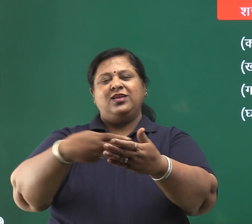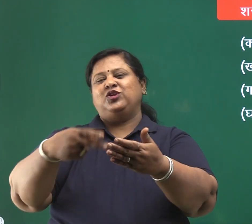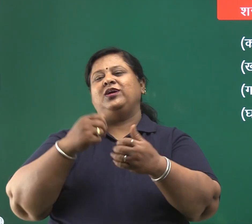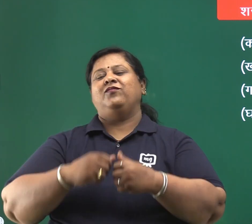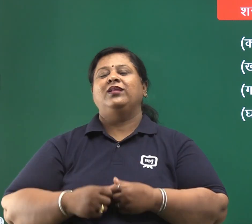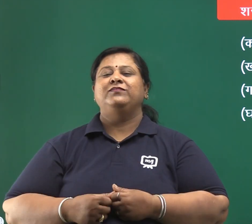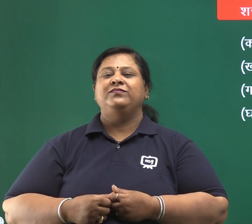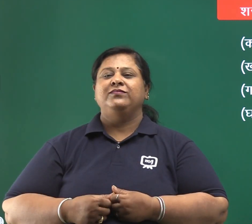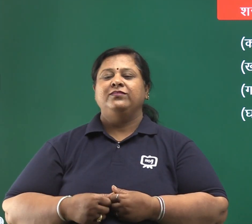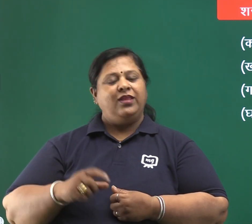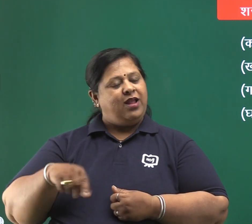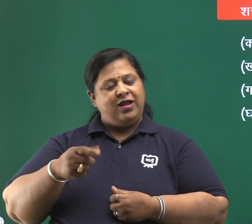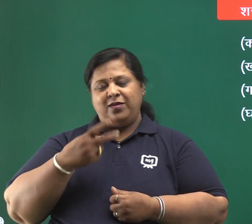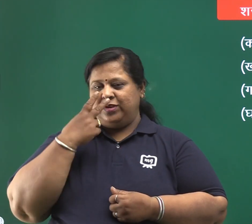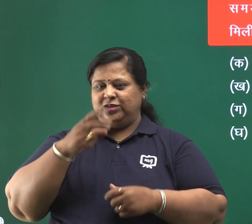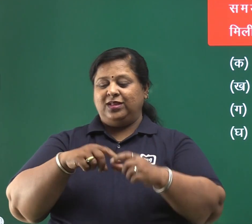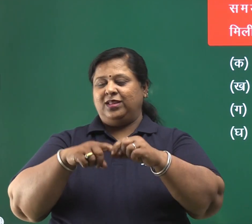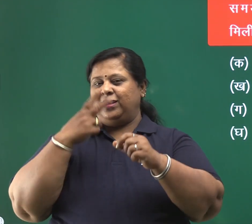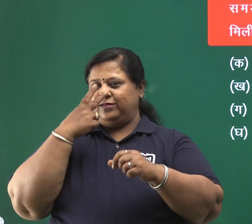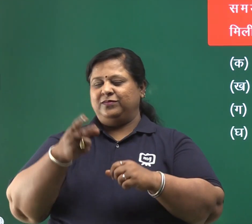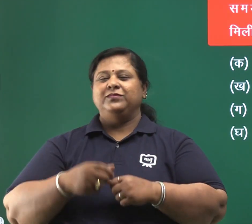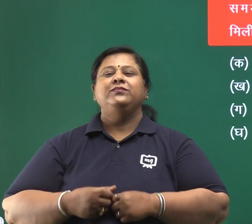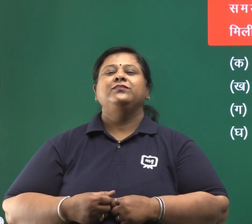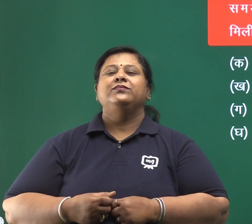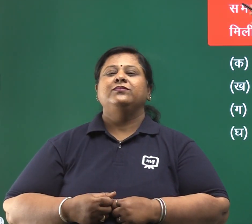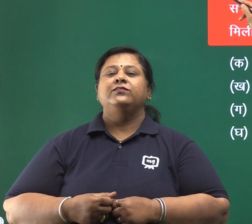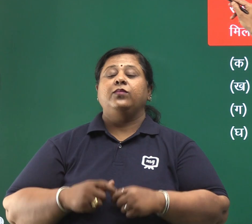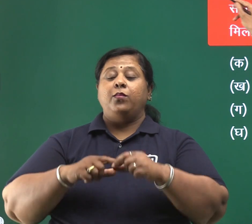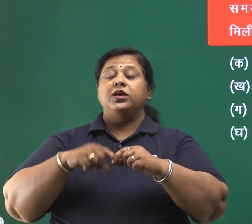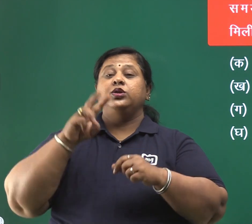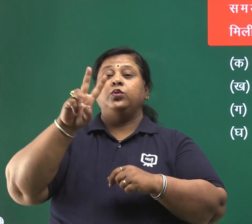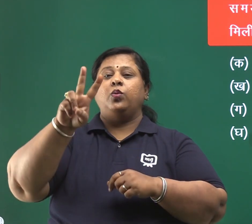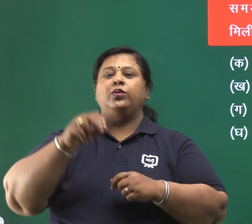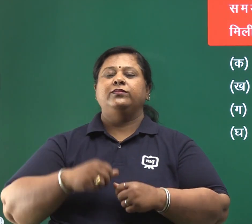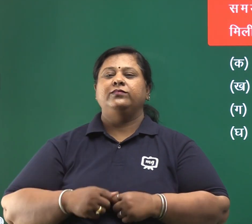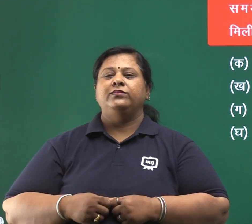अग्रवाल। आगे का प्रश्न देखते हैं। प्रश्न 2।